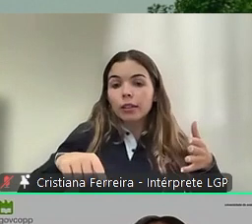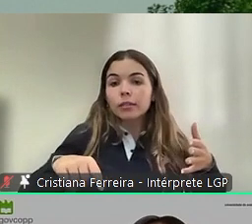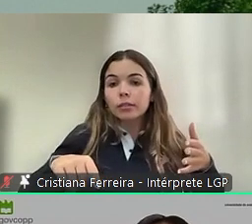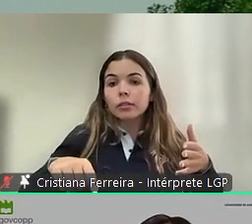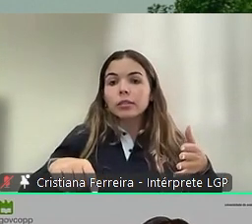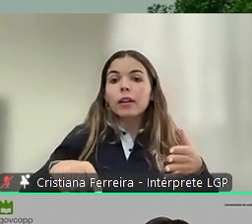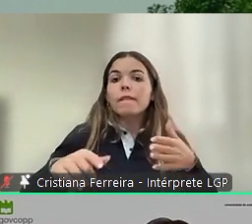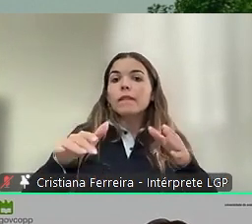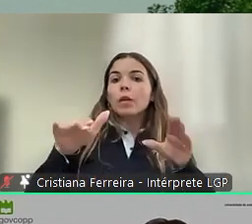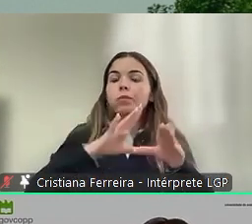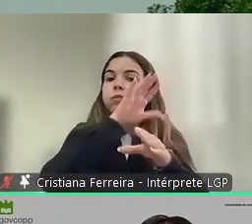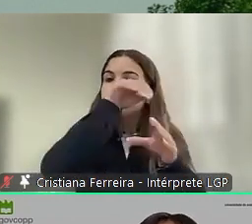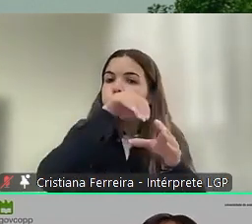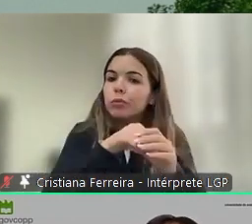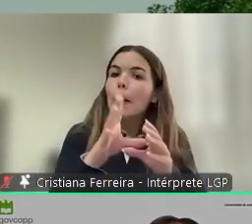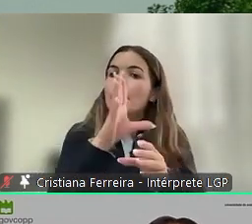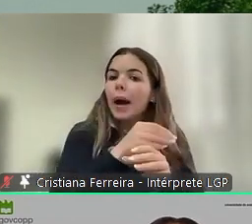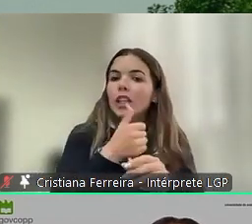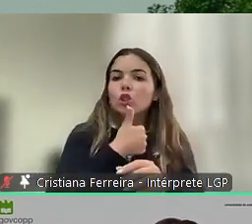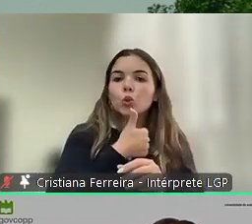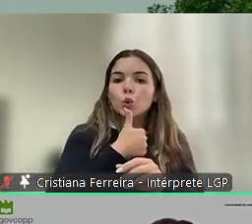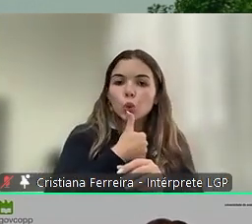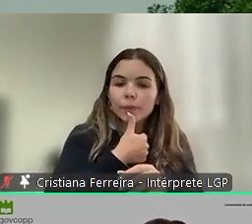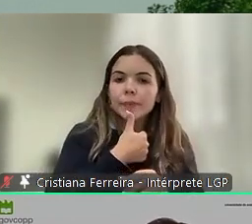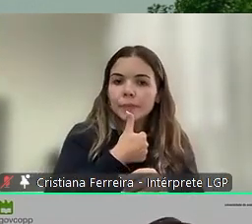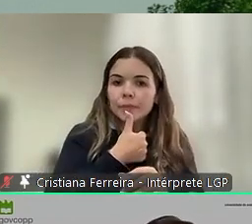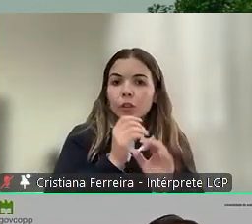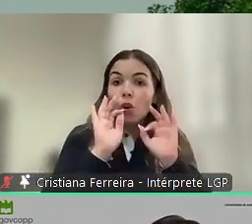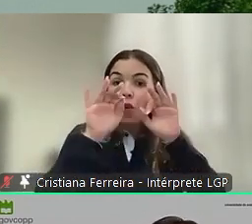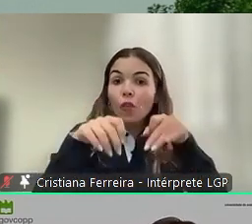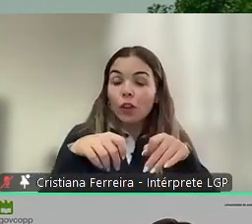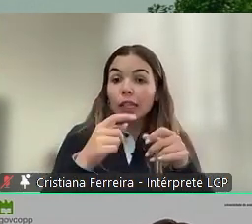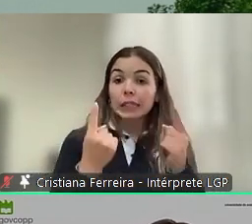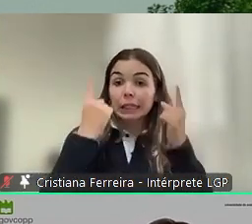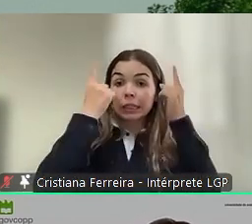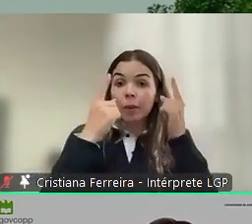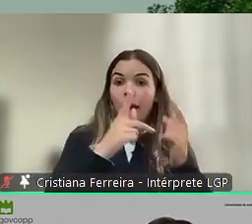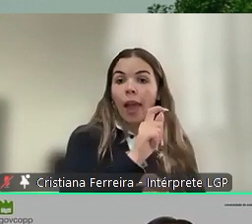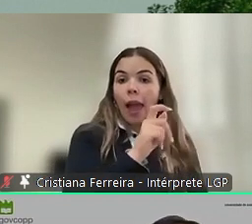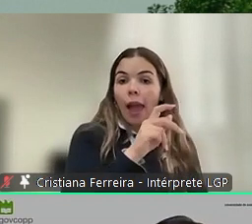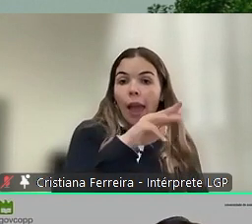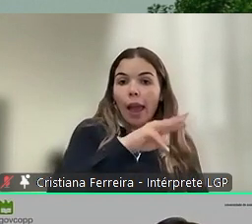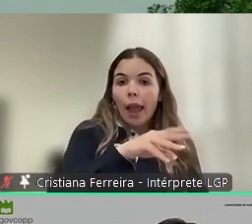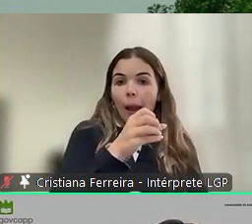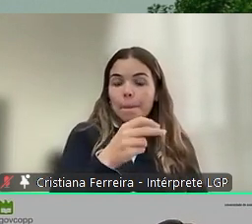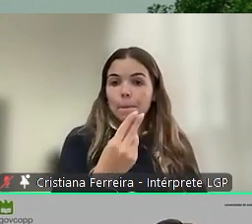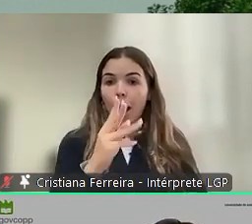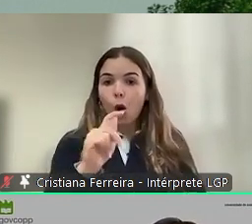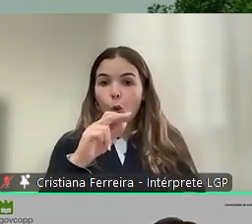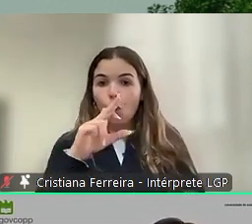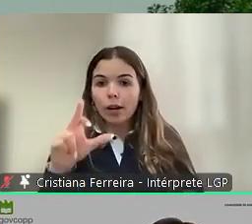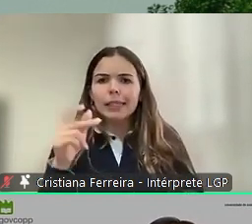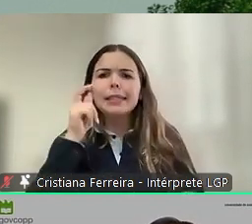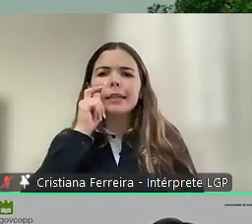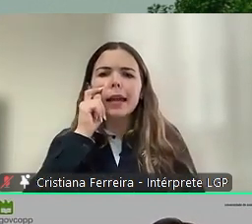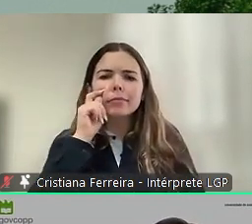mais parte do processo da tomada de decisão, até que chegamos ao fim, ao empowerment, em que eles são realmente quem faz a decisão. Mas nós